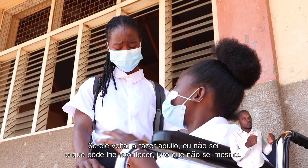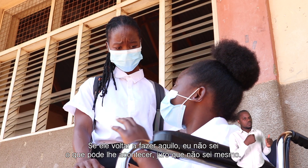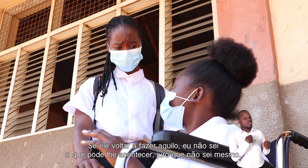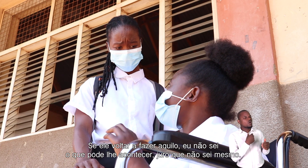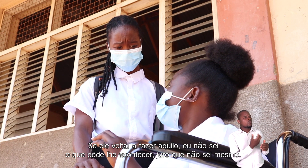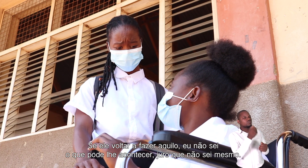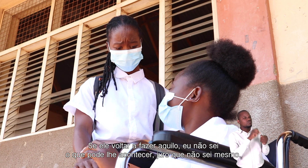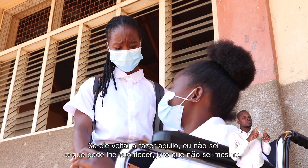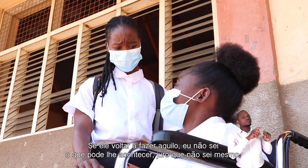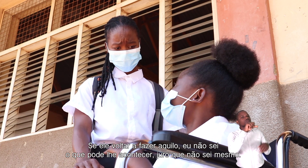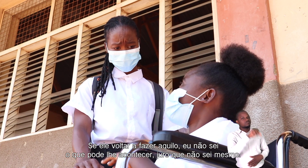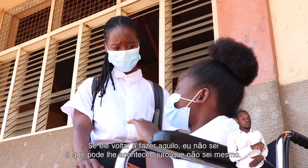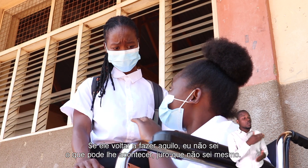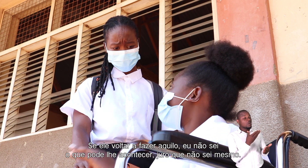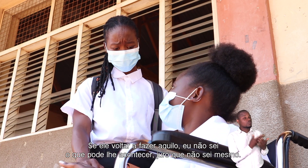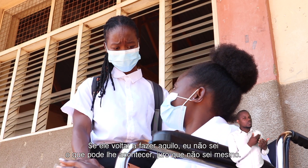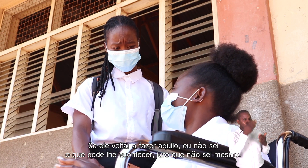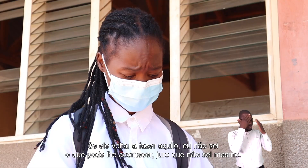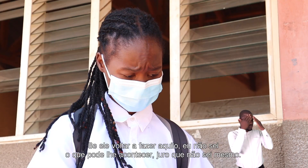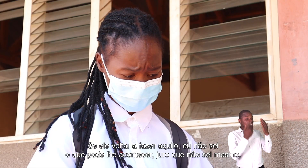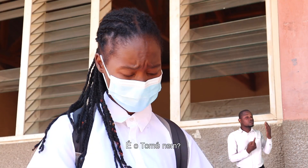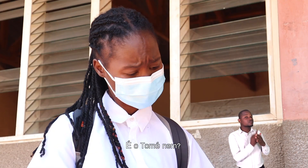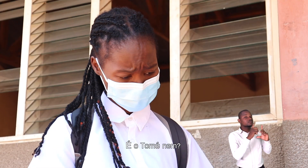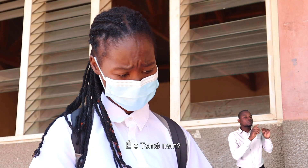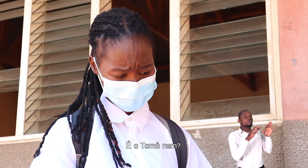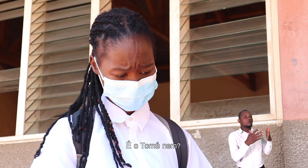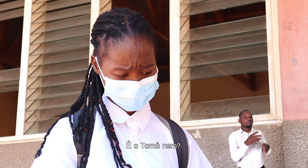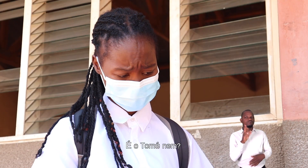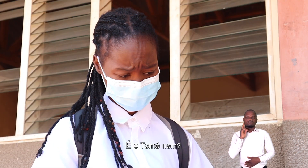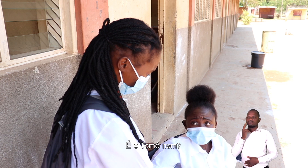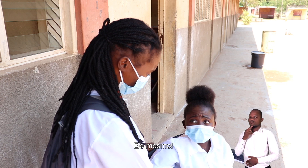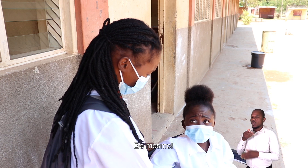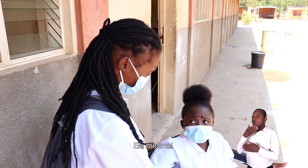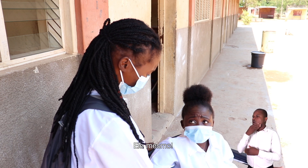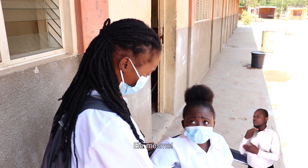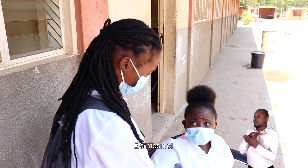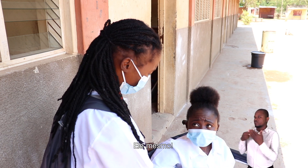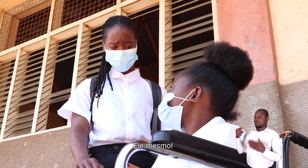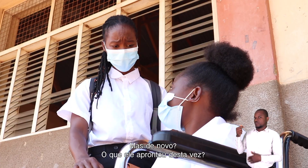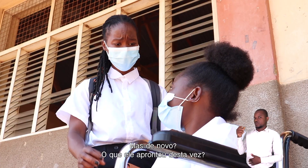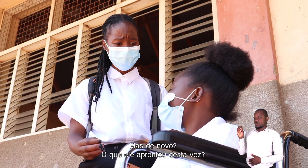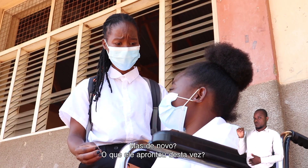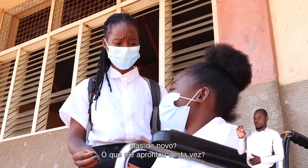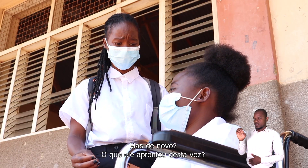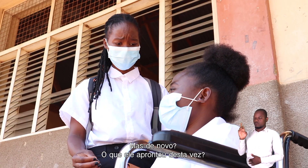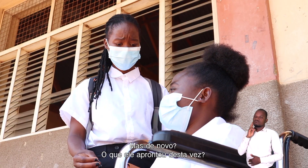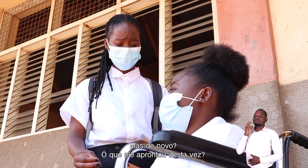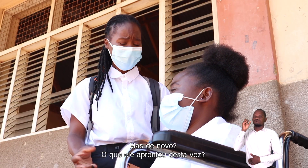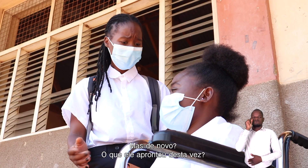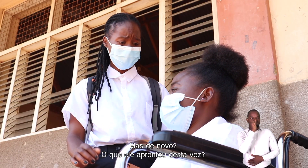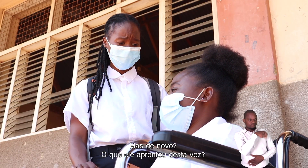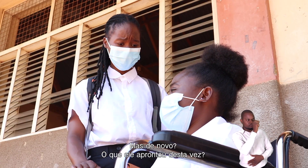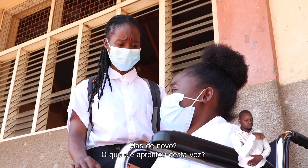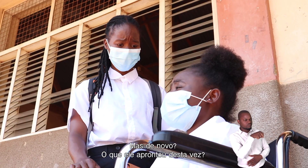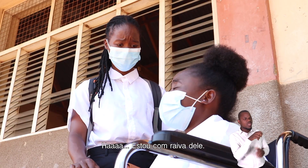eu não sei o que pode acontecer. Juro que não sei mesmo. É o Tomé, não é? Ele mesmo. Mas de novo, o que